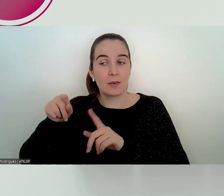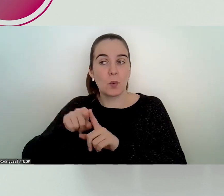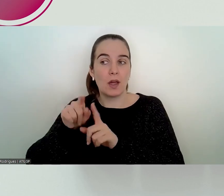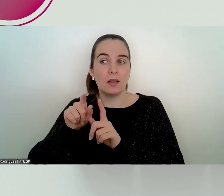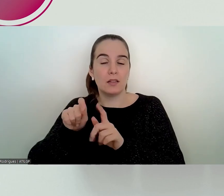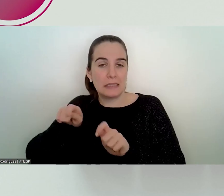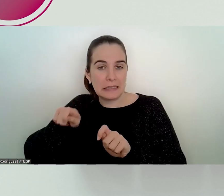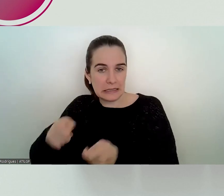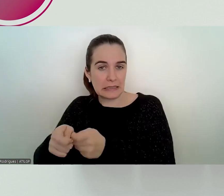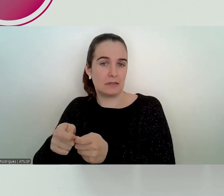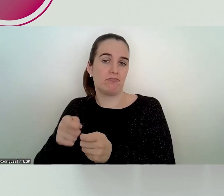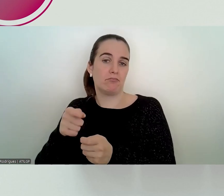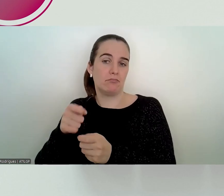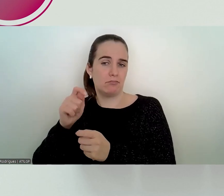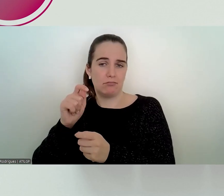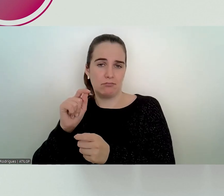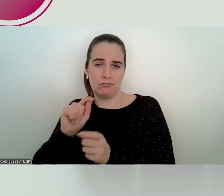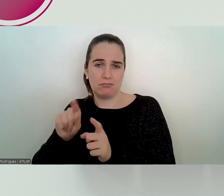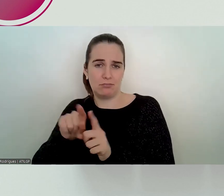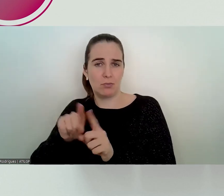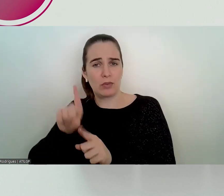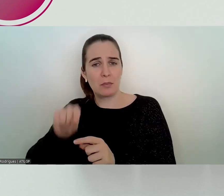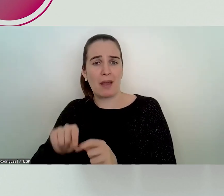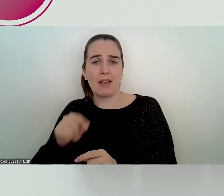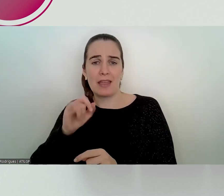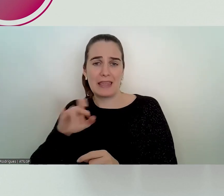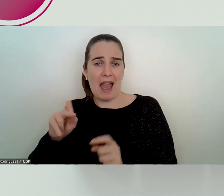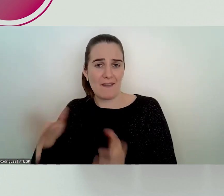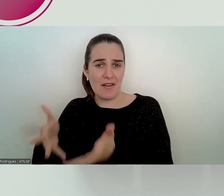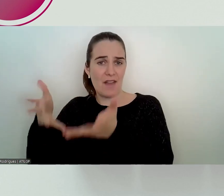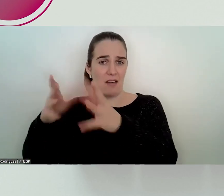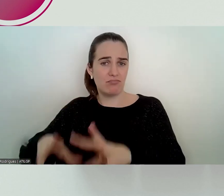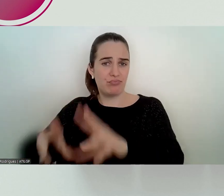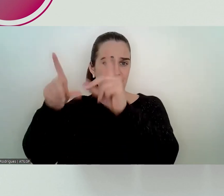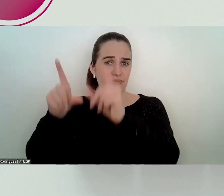o potencial da inteligência artificial. Portanto, eu